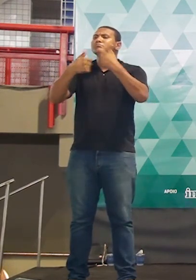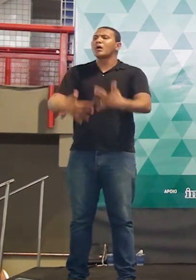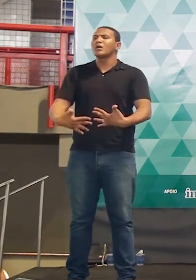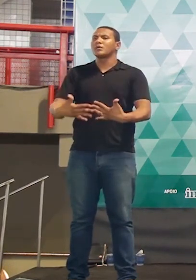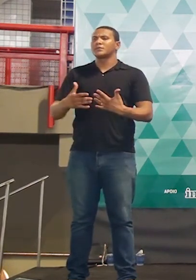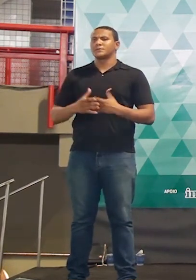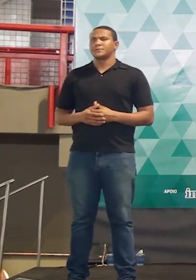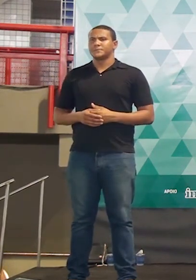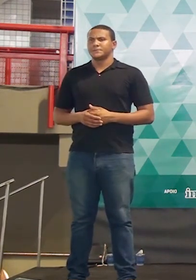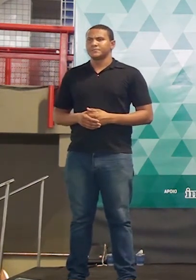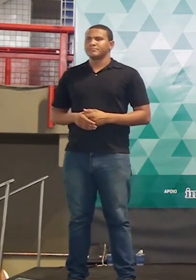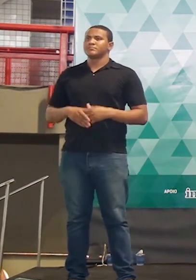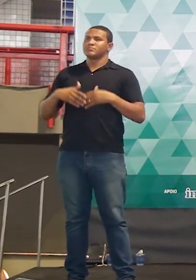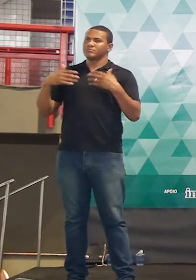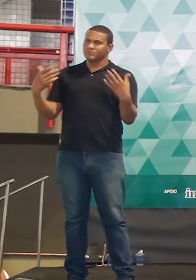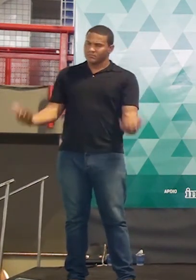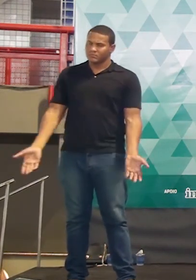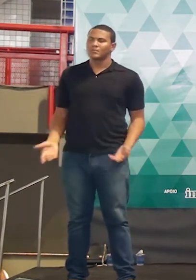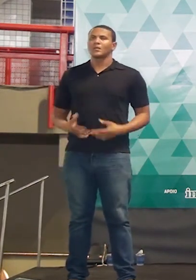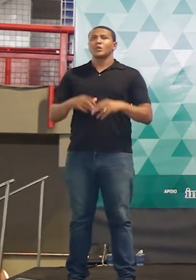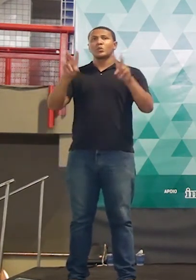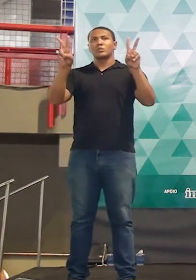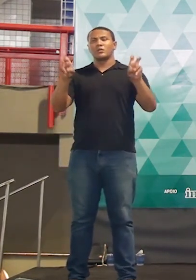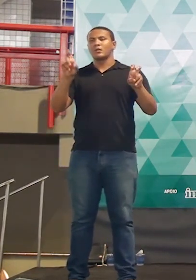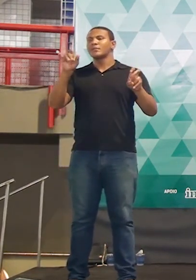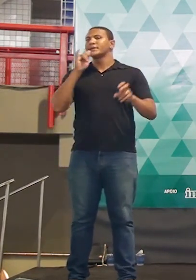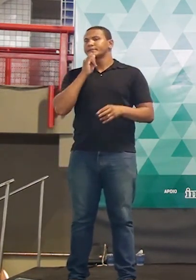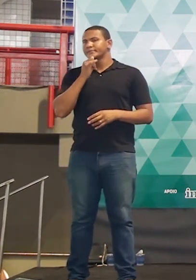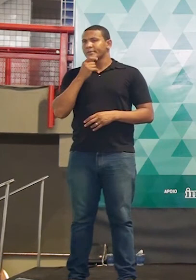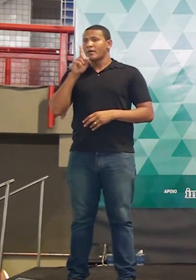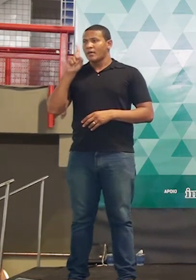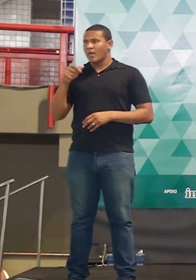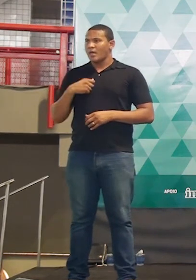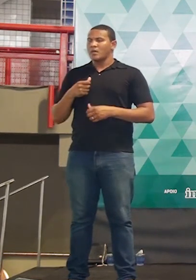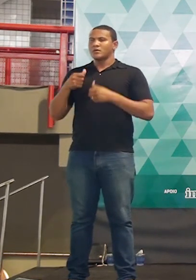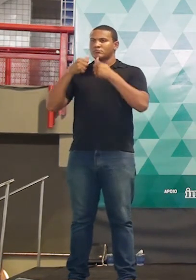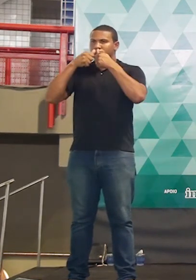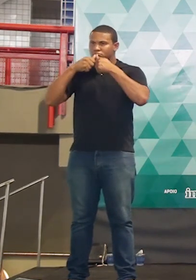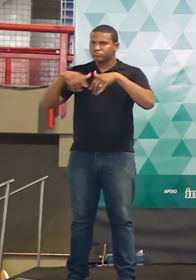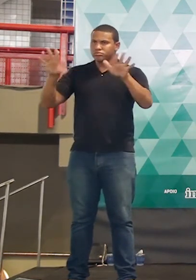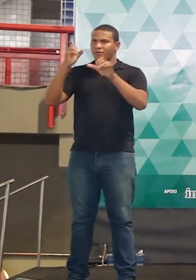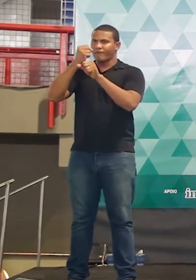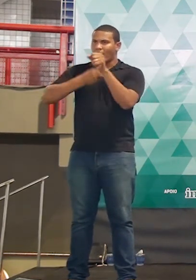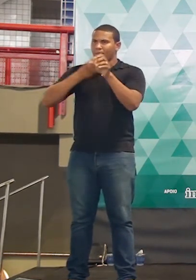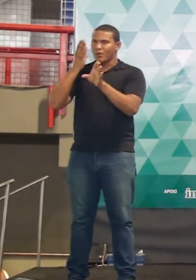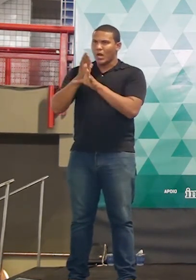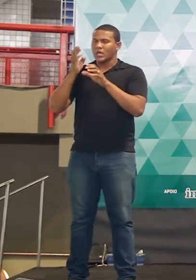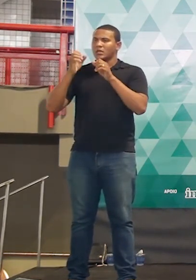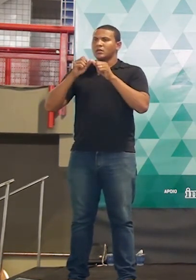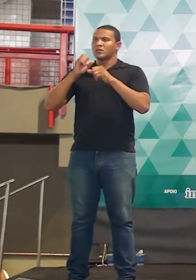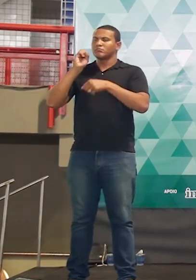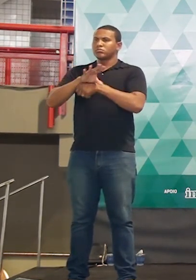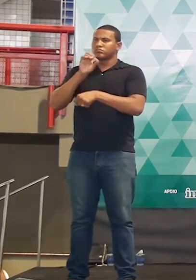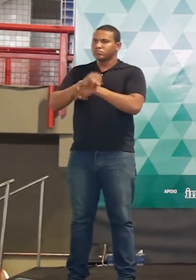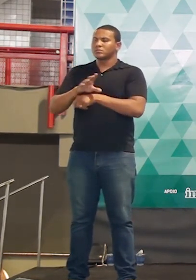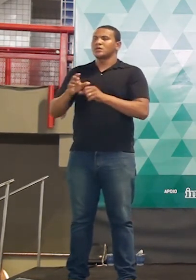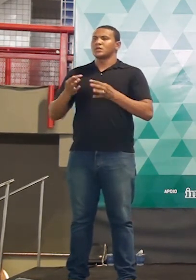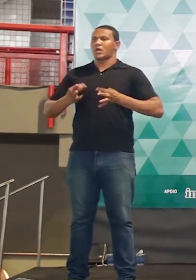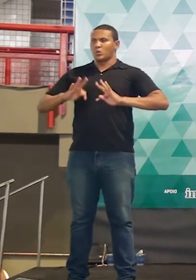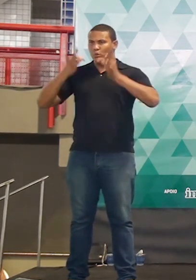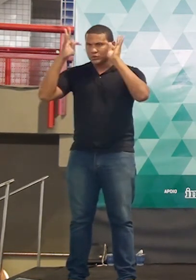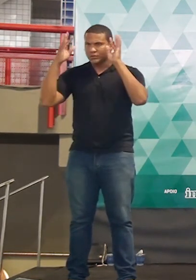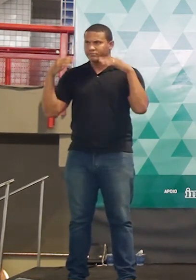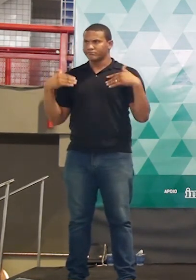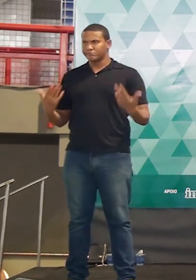Vamos de novo. O tema é os efeitos das notícias falsas na era tecnológica. Aí eu